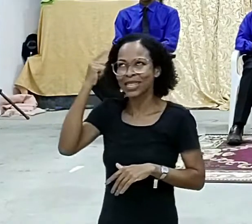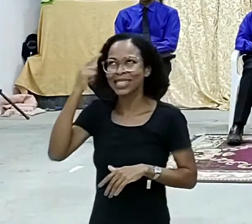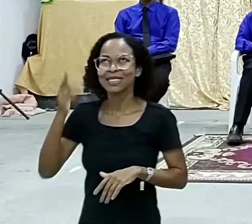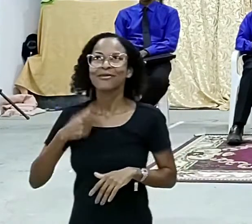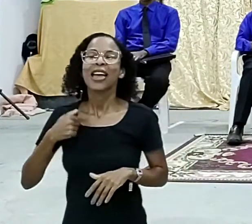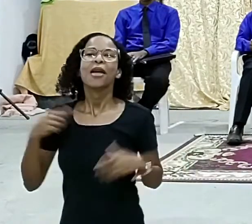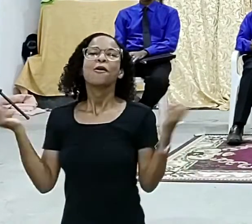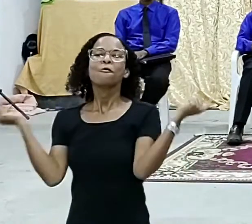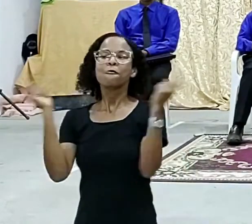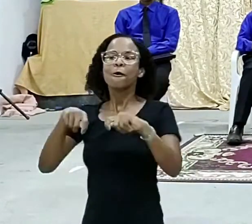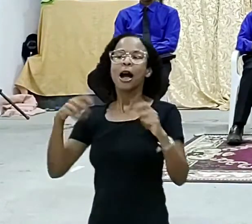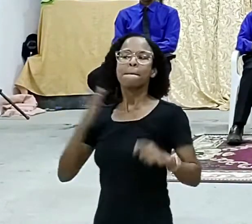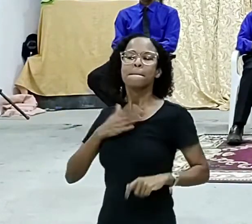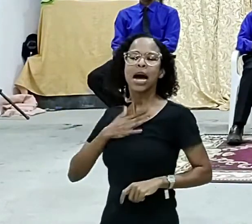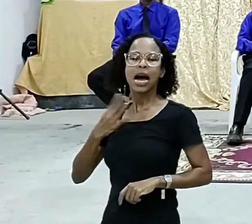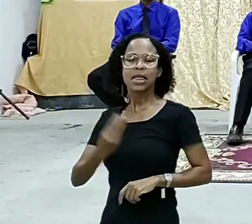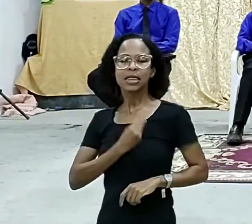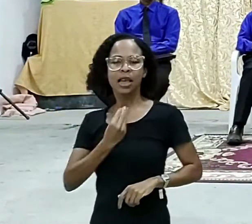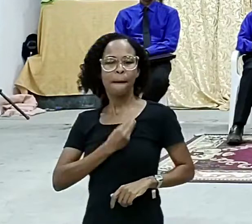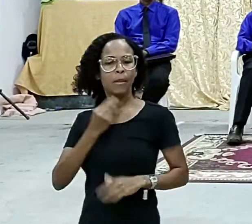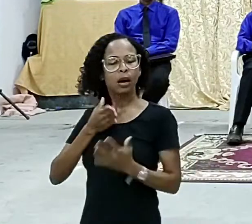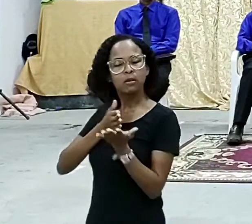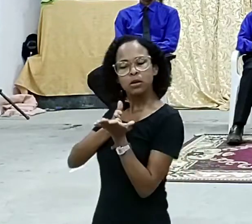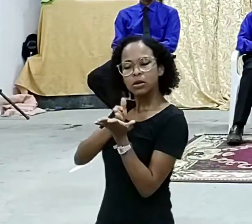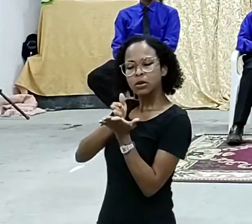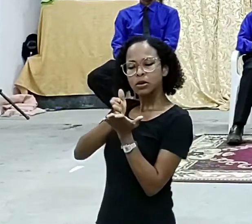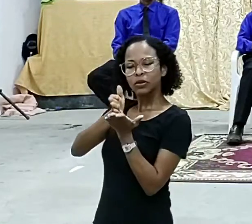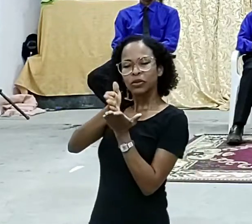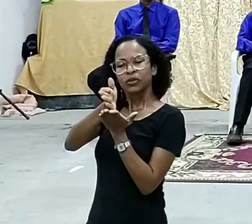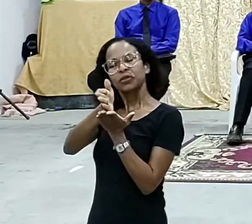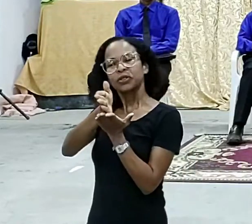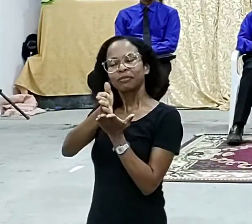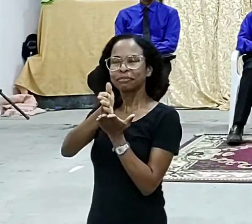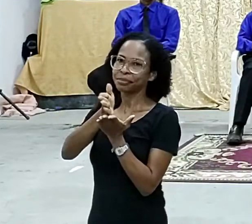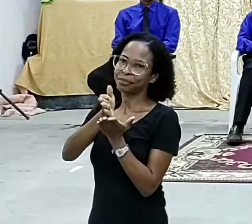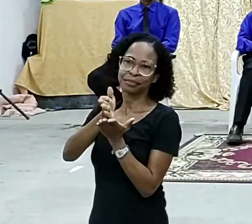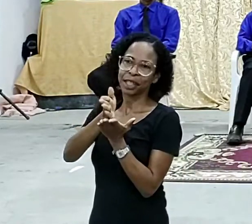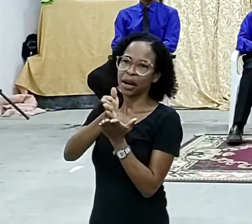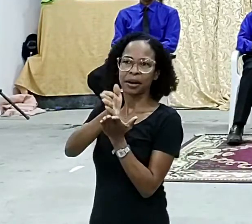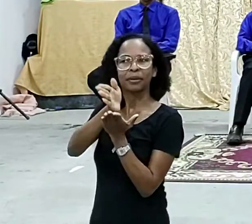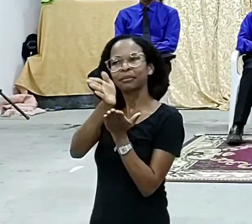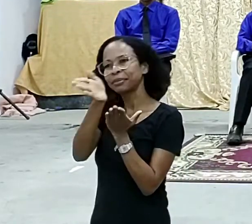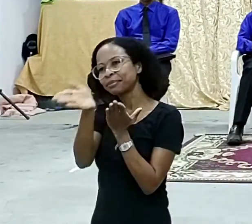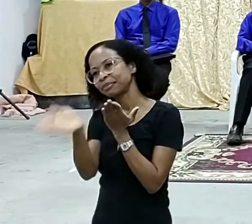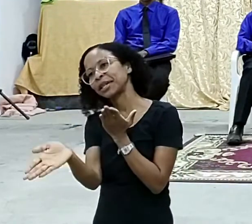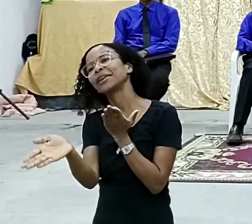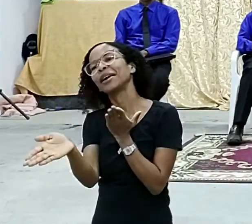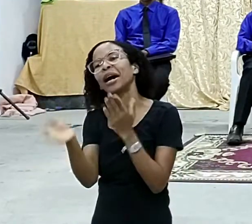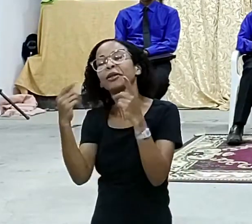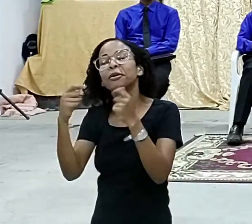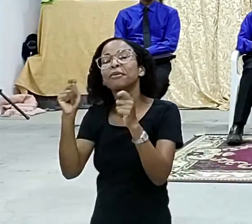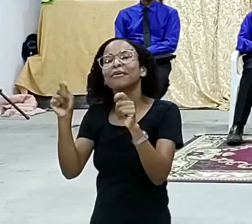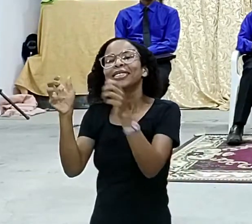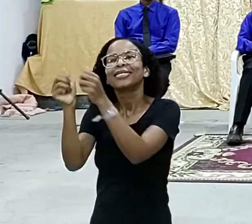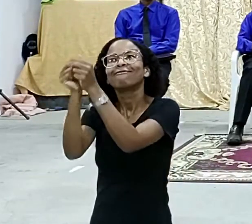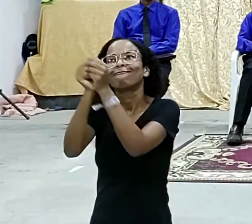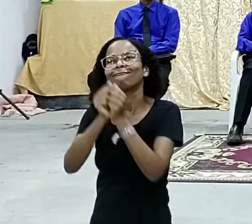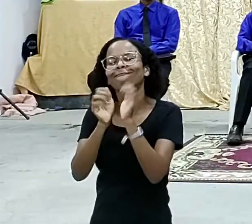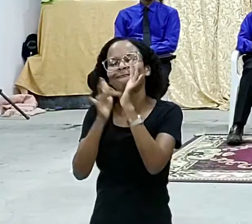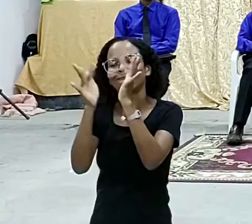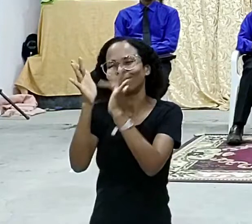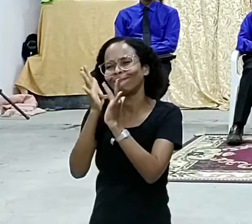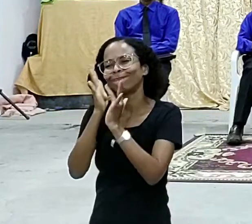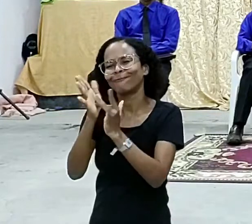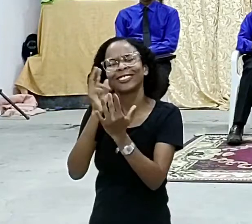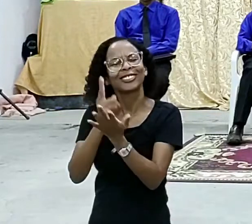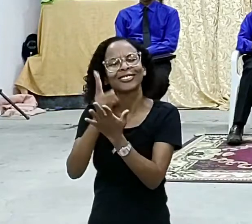as coisas de Deus, tentamos conduzir o que é para Deus fazer e